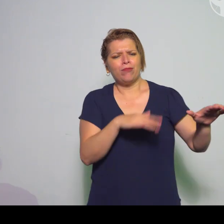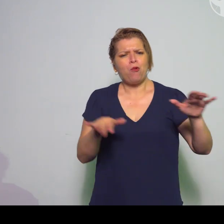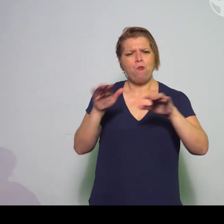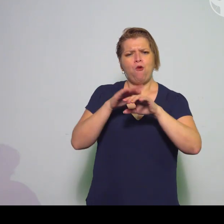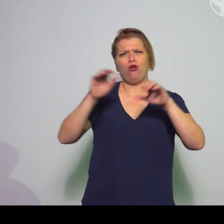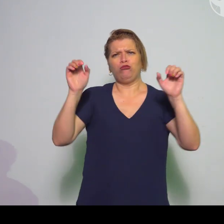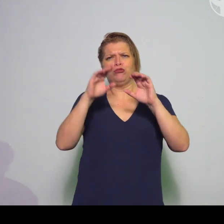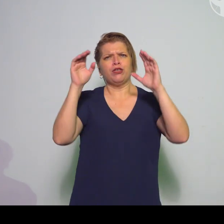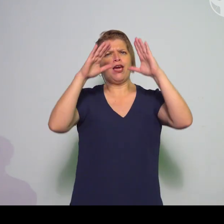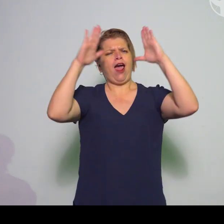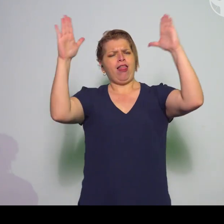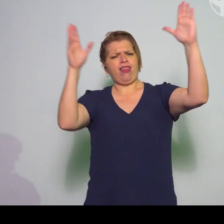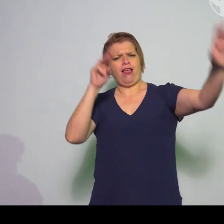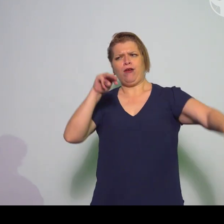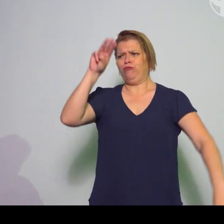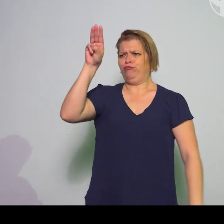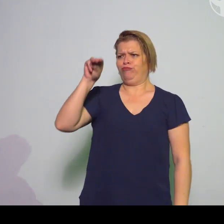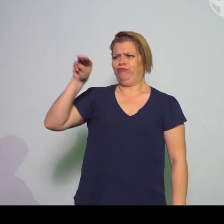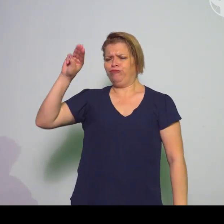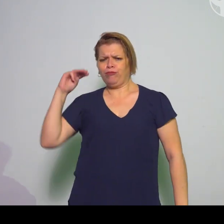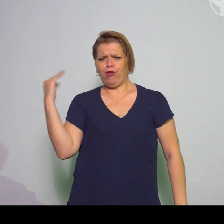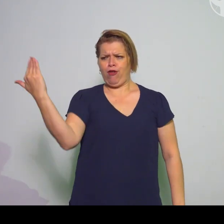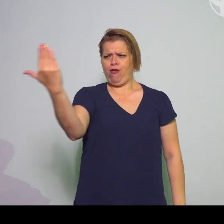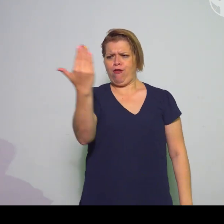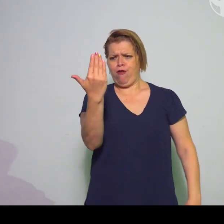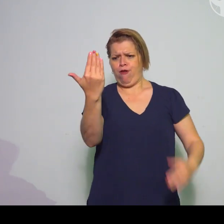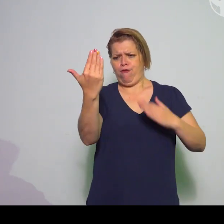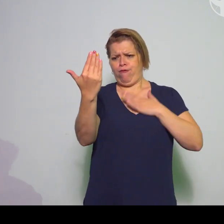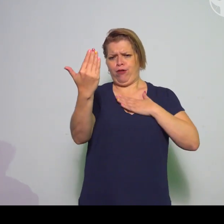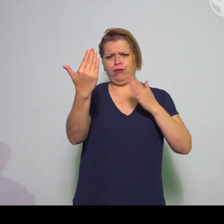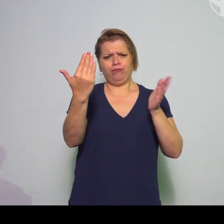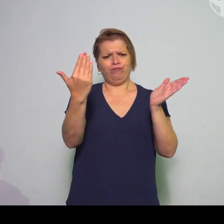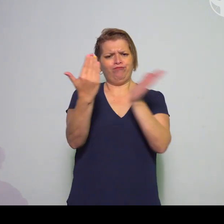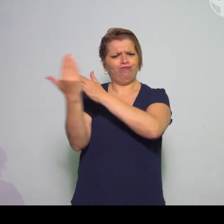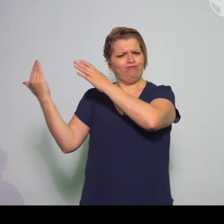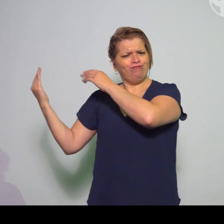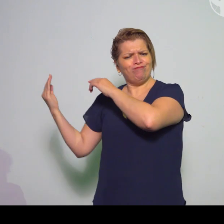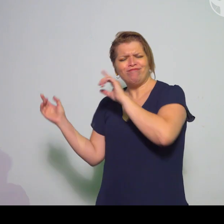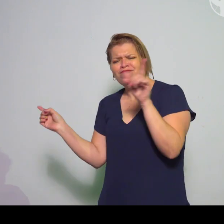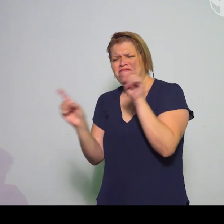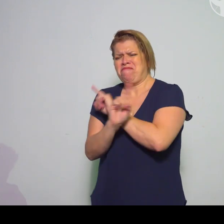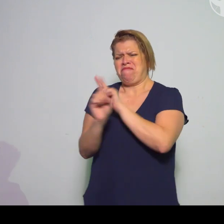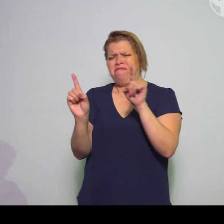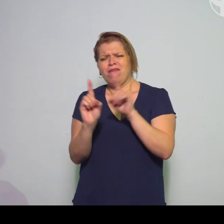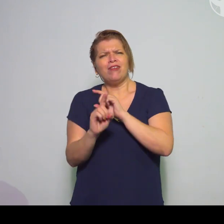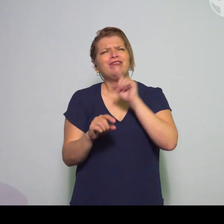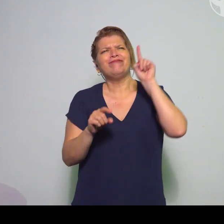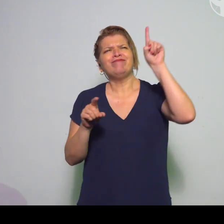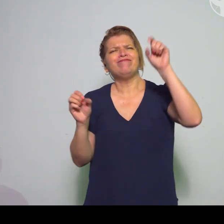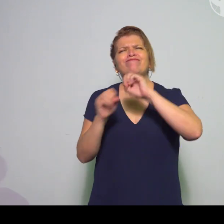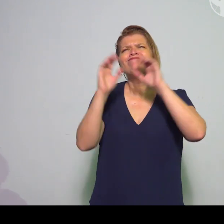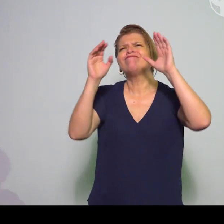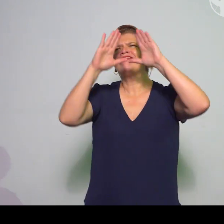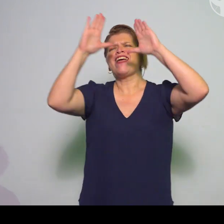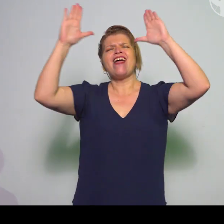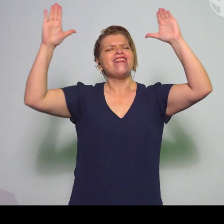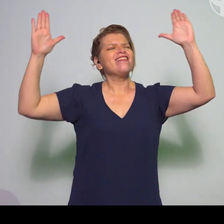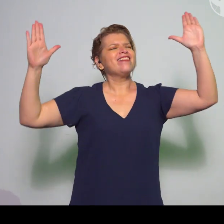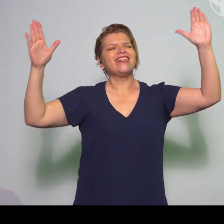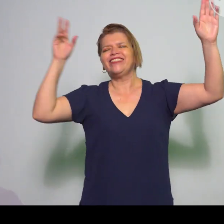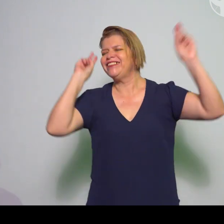más grande que montañas que están frente a mí. Tú